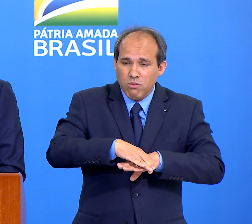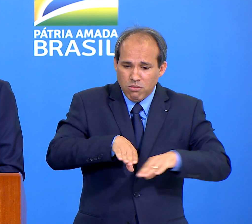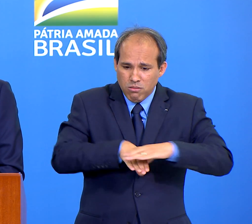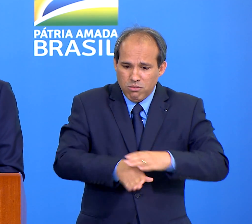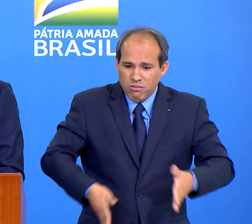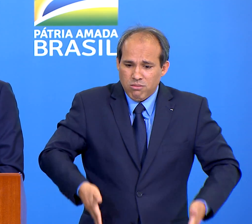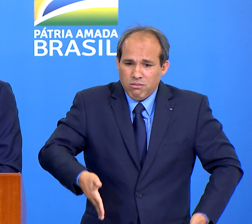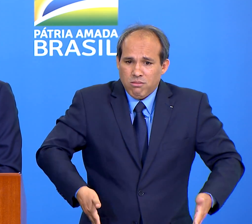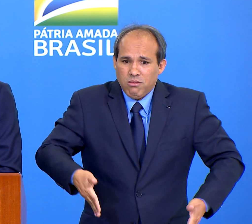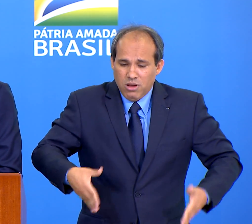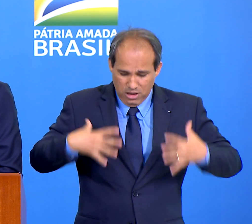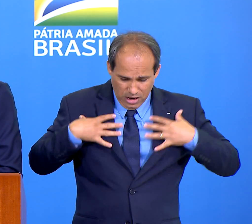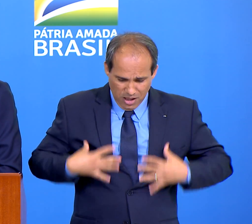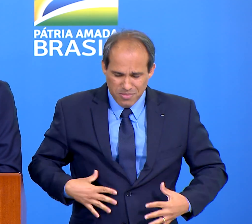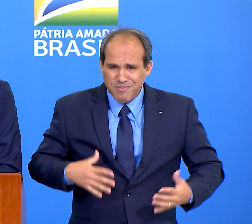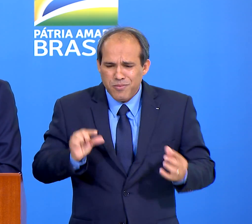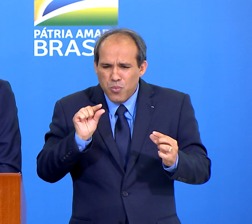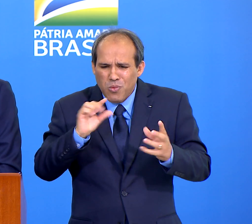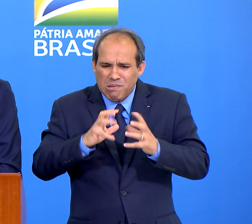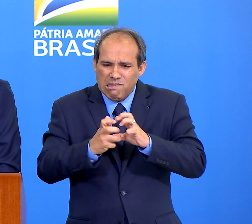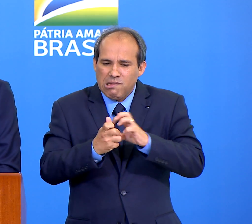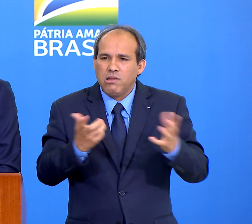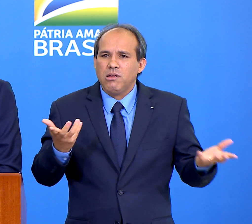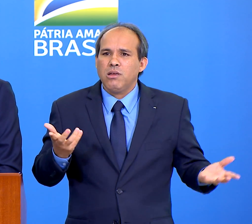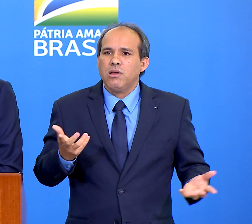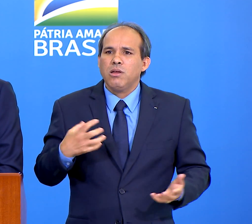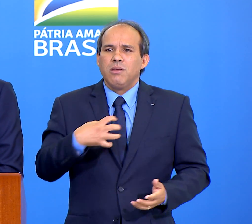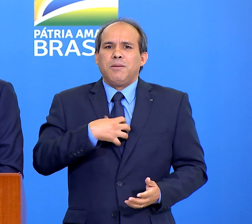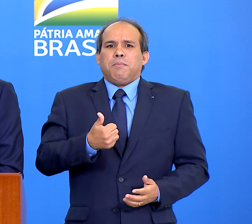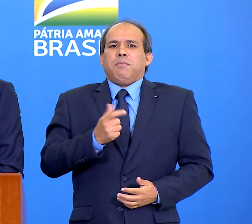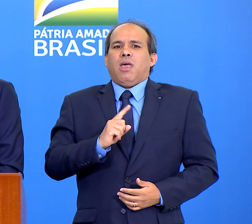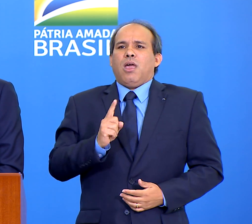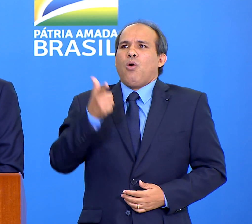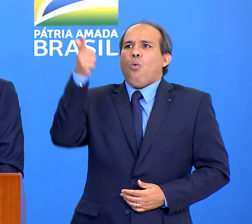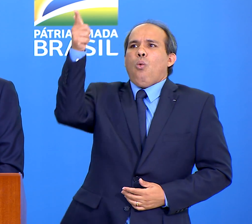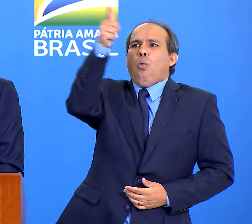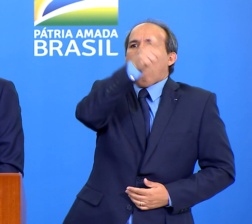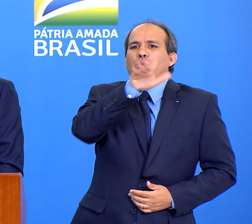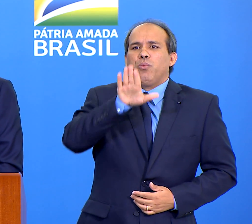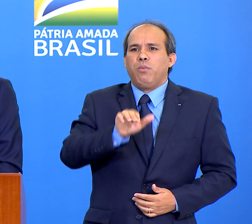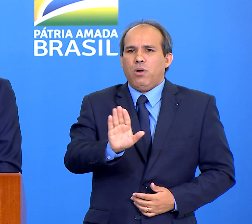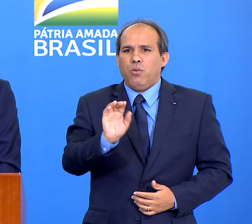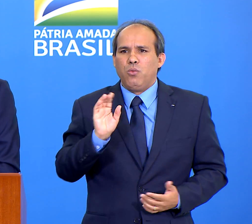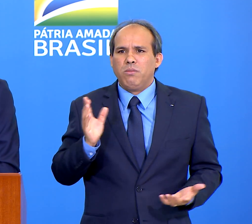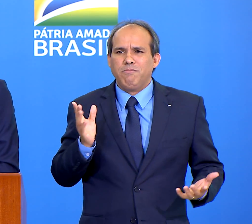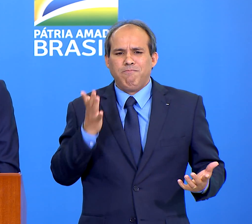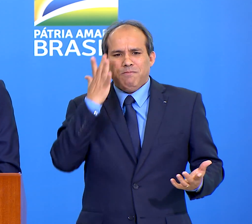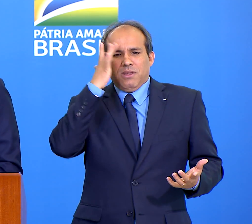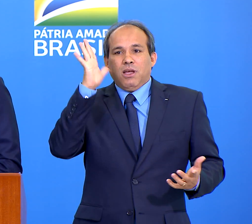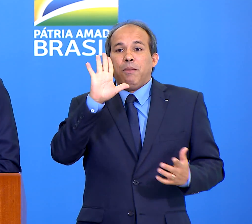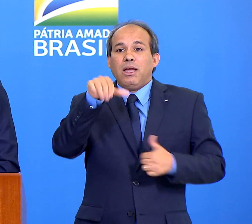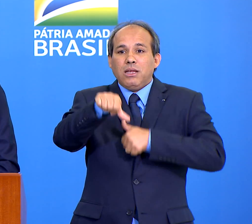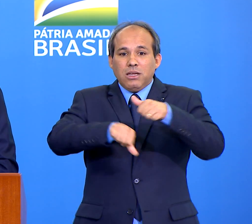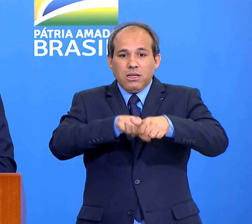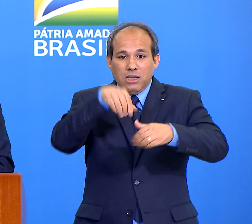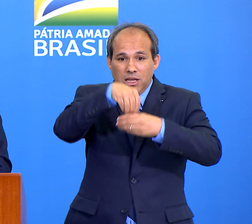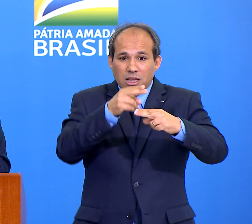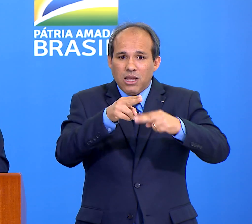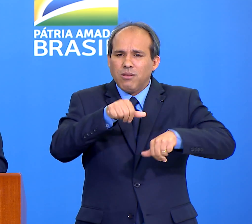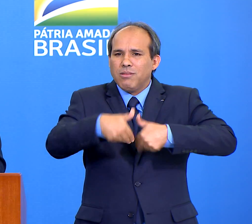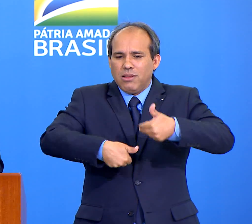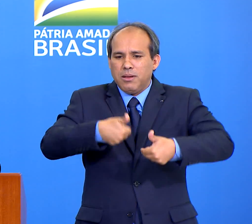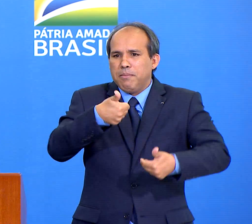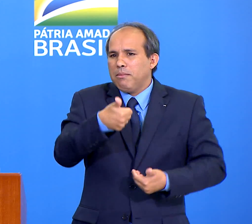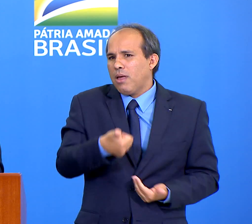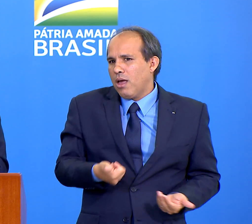camisa às vezes maltratada e não se sem também outras agências então eu posso dizer decoração Hoje é um dia de